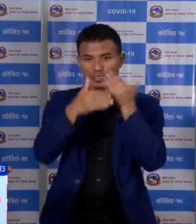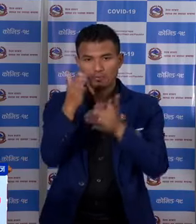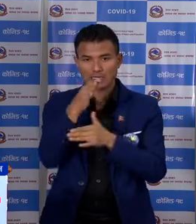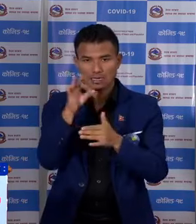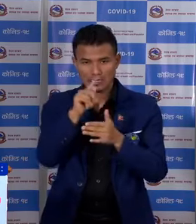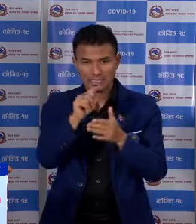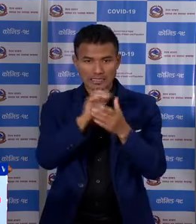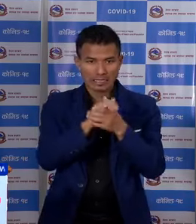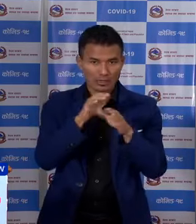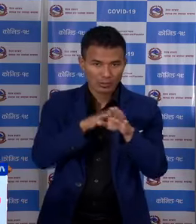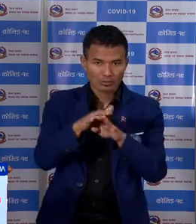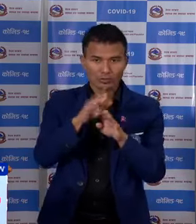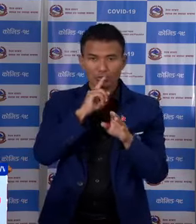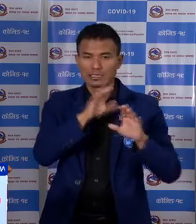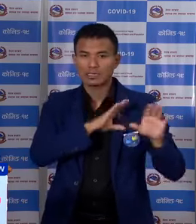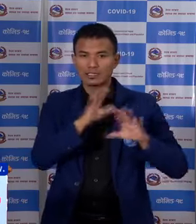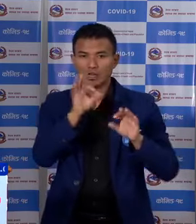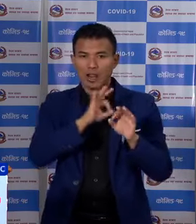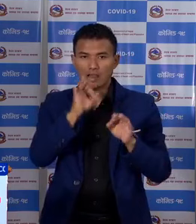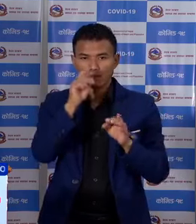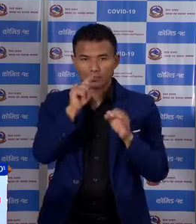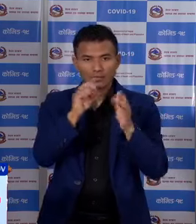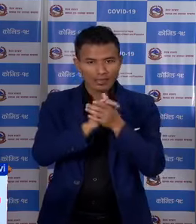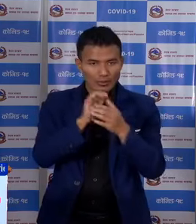मंत्राले का साथ हरू निर्देशनाले का साथ हरू